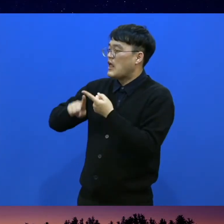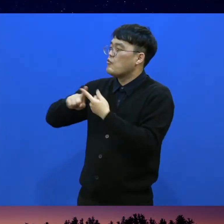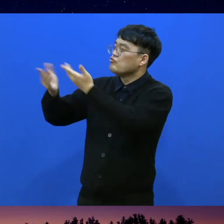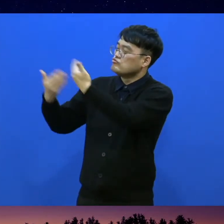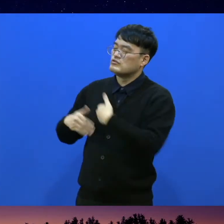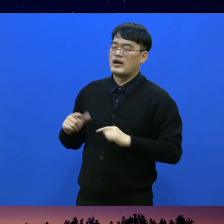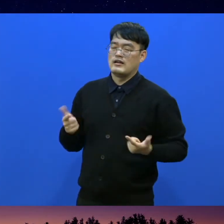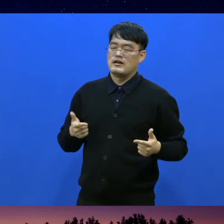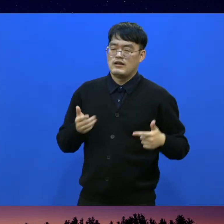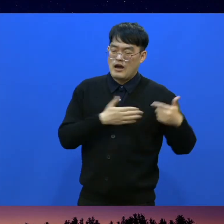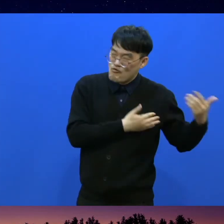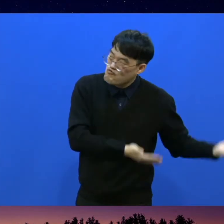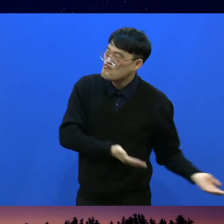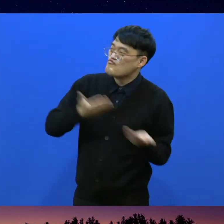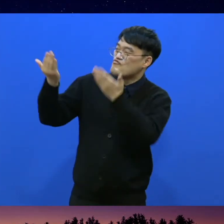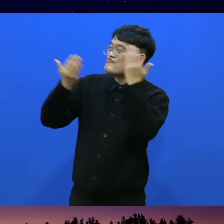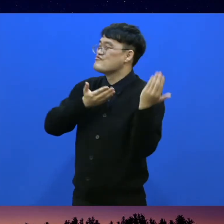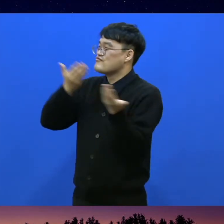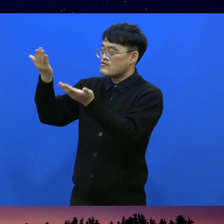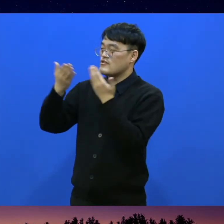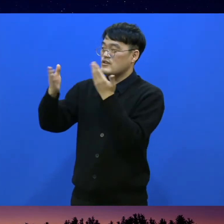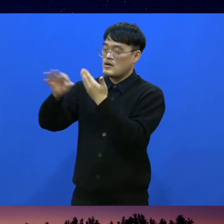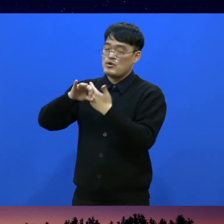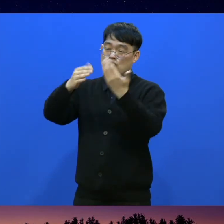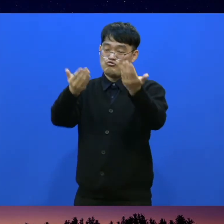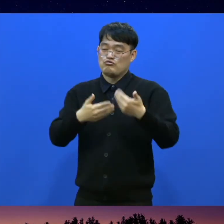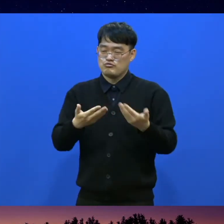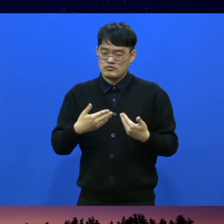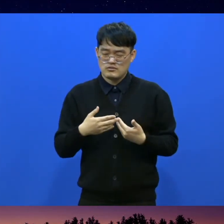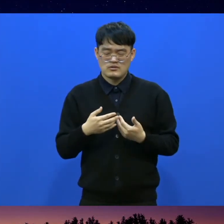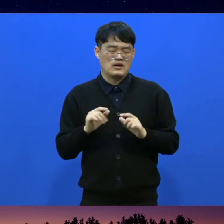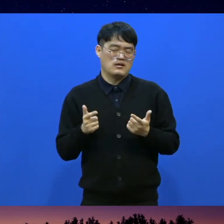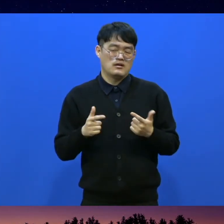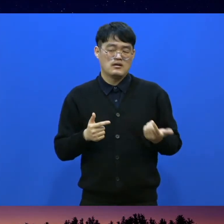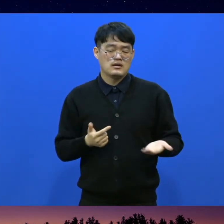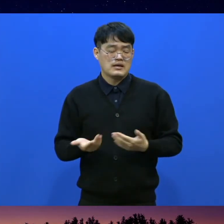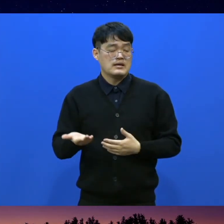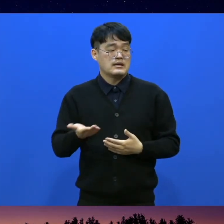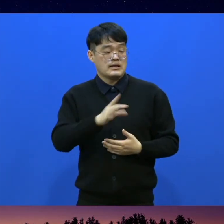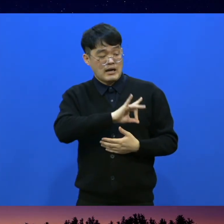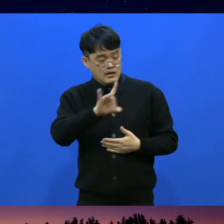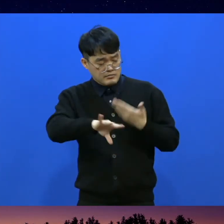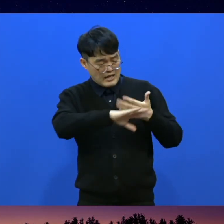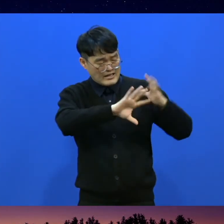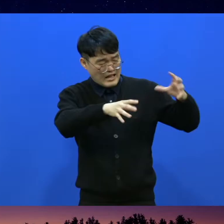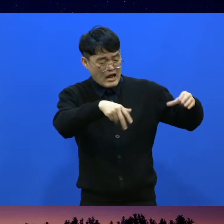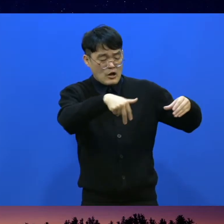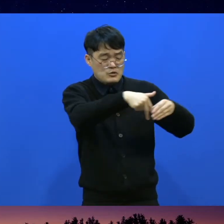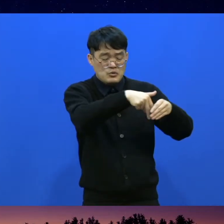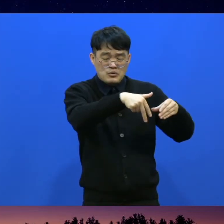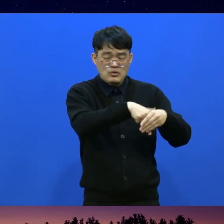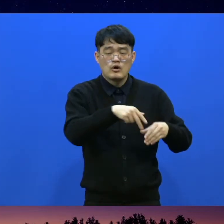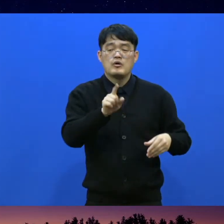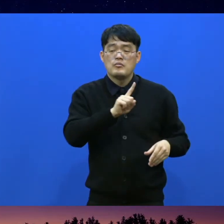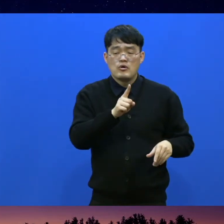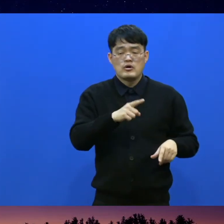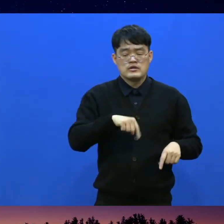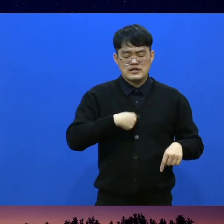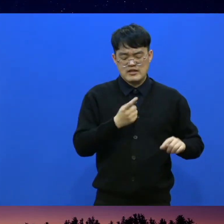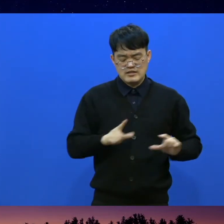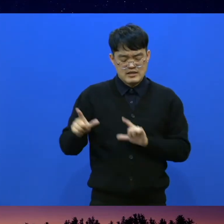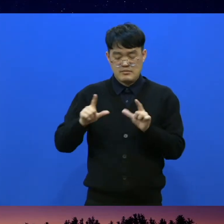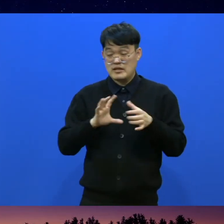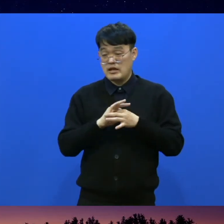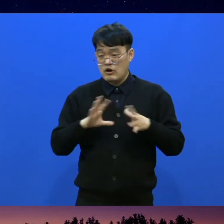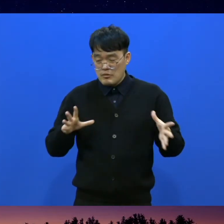아니란 말이에요. 가끔 이 교도들은 재물에 신경을 많이 써요. 자신의 삶은 상관없고 재물만